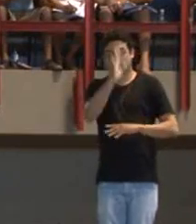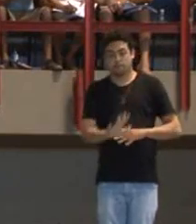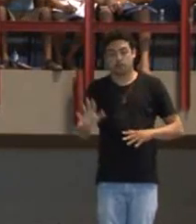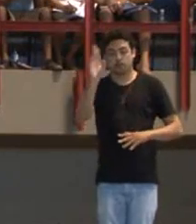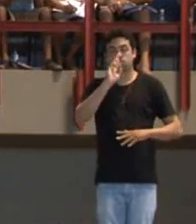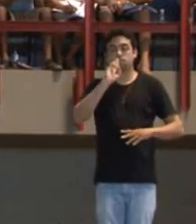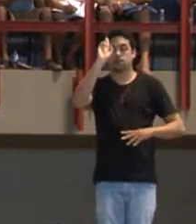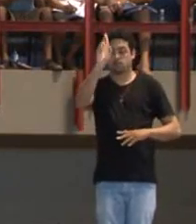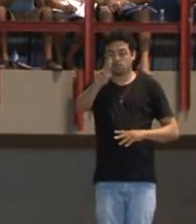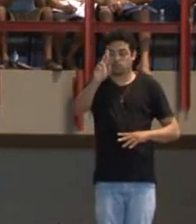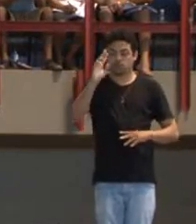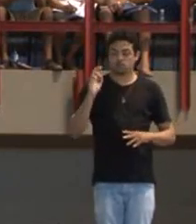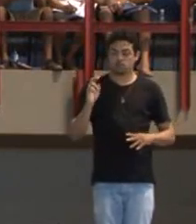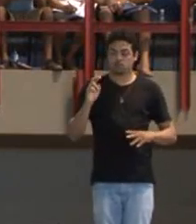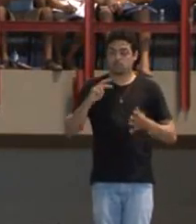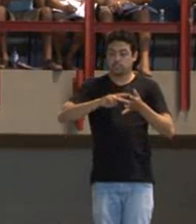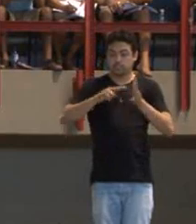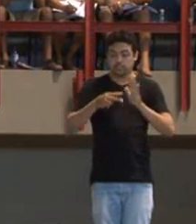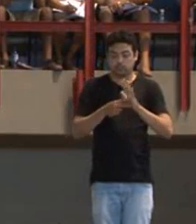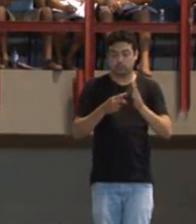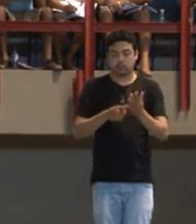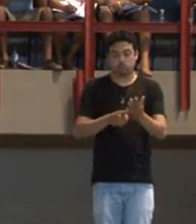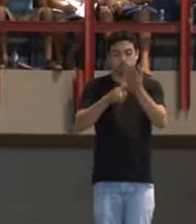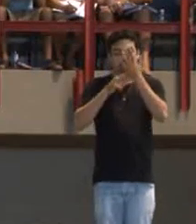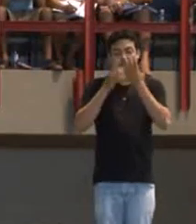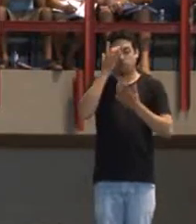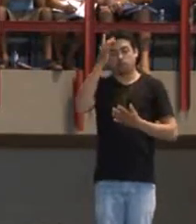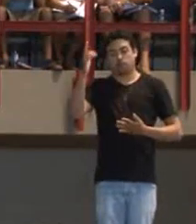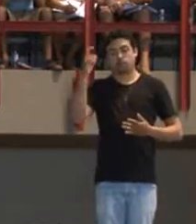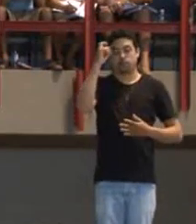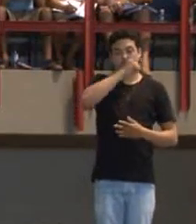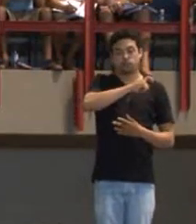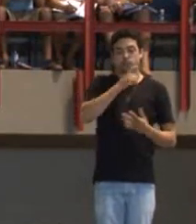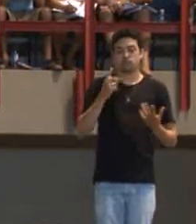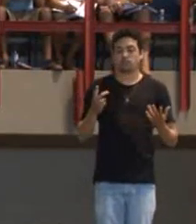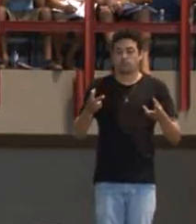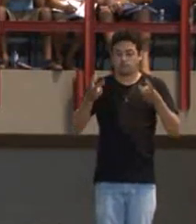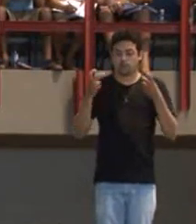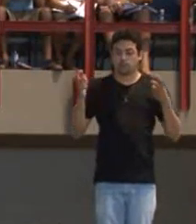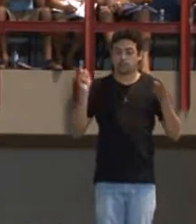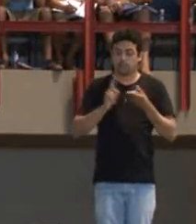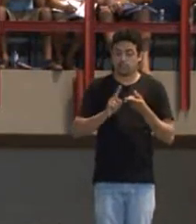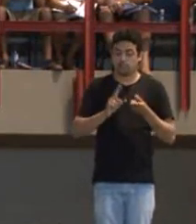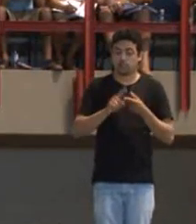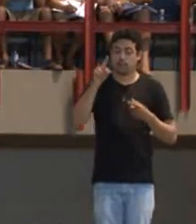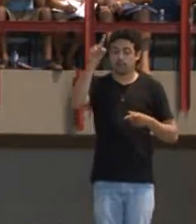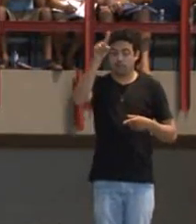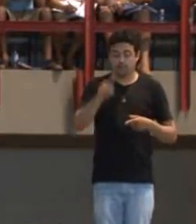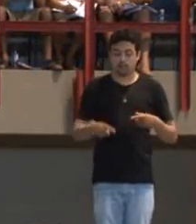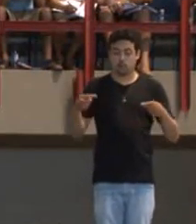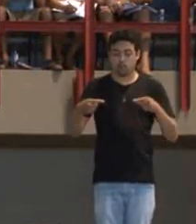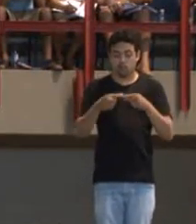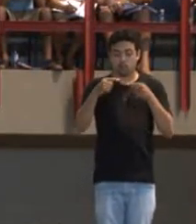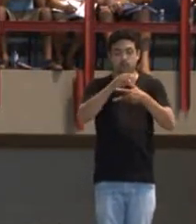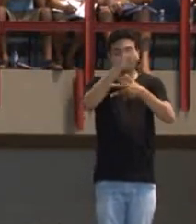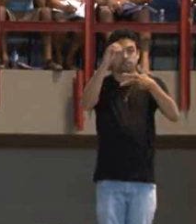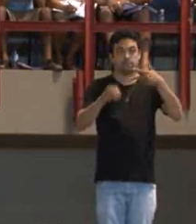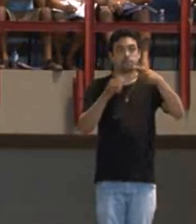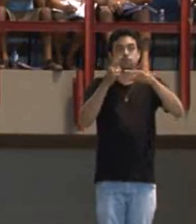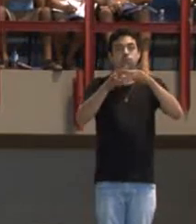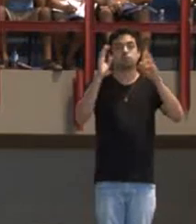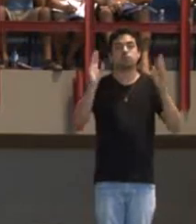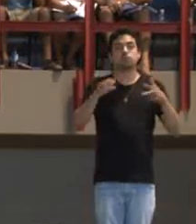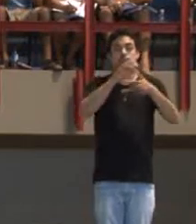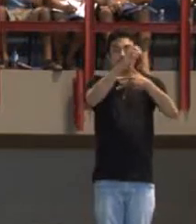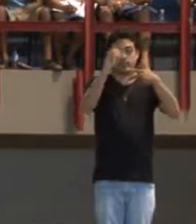responderam a questão. Isso vai te dando noção das questões mais fáceis e mais difíceis. Isso aqui é Enem. O Enem tem uma